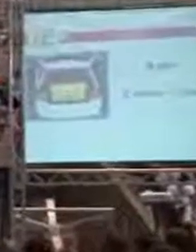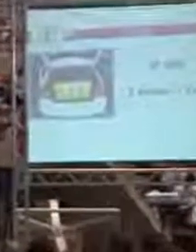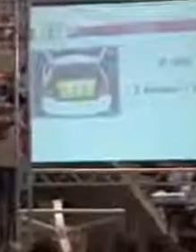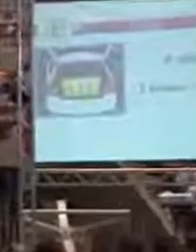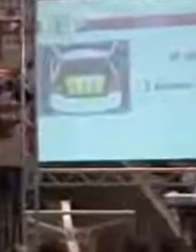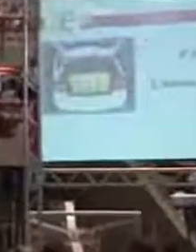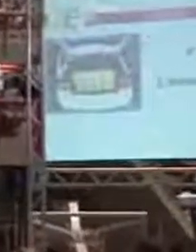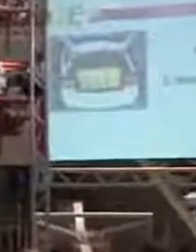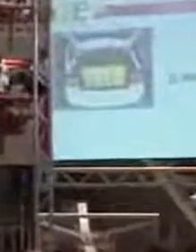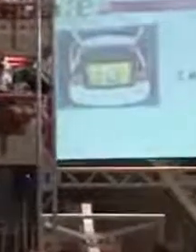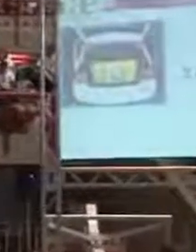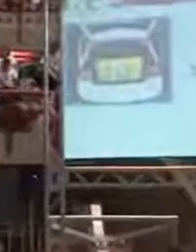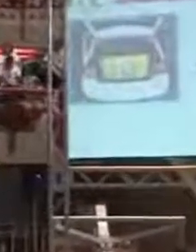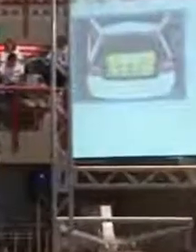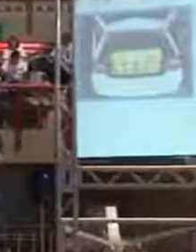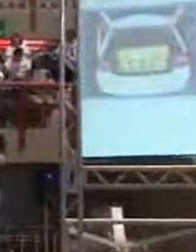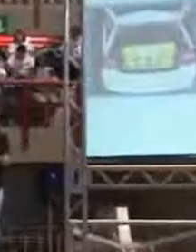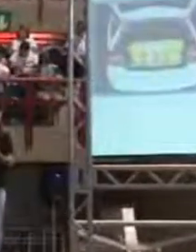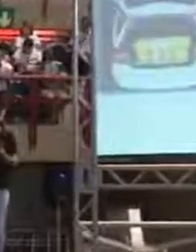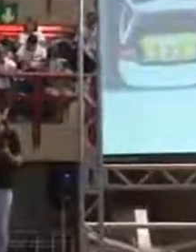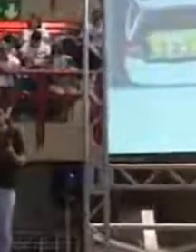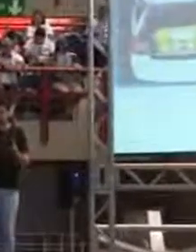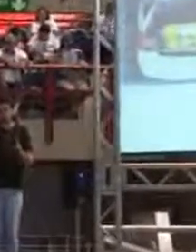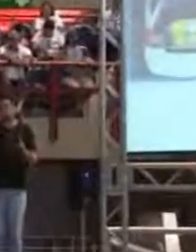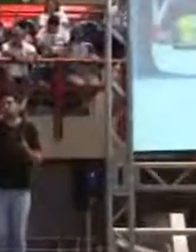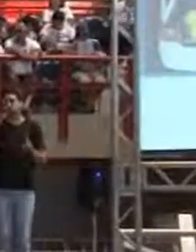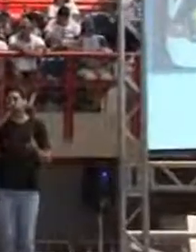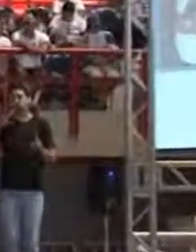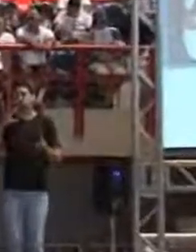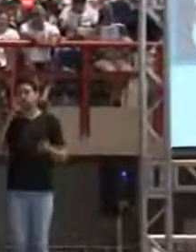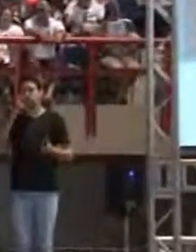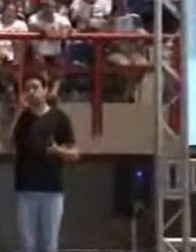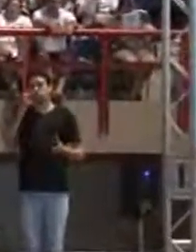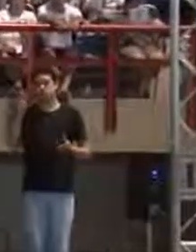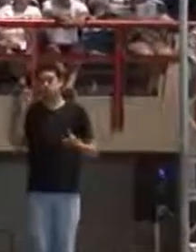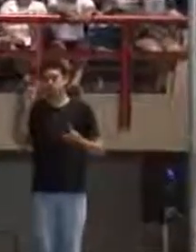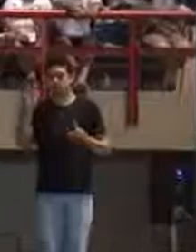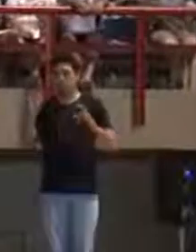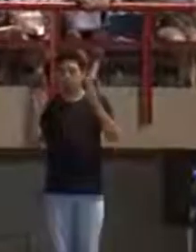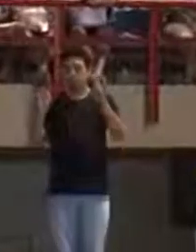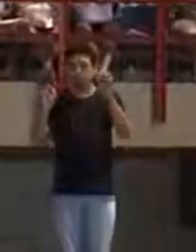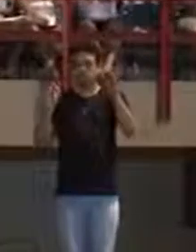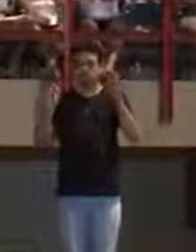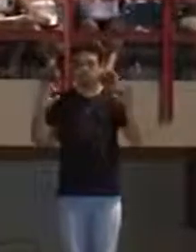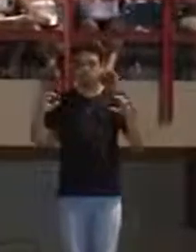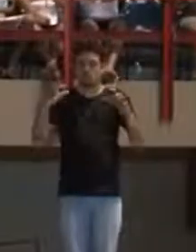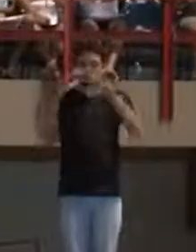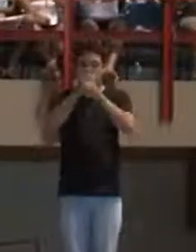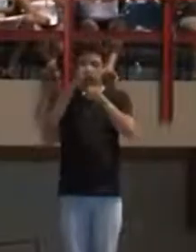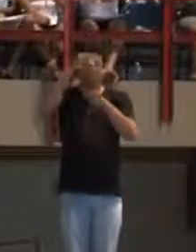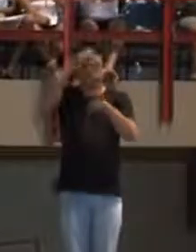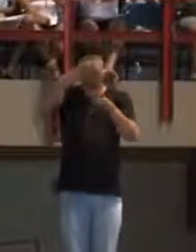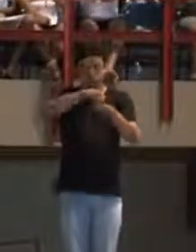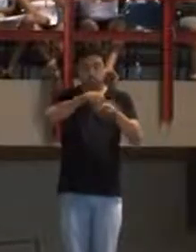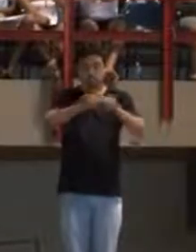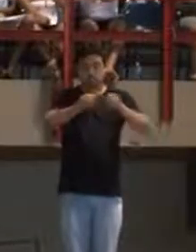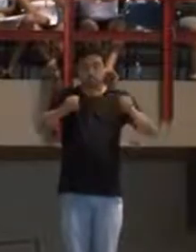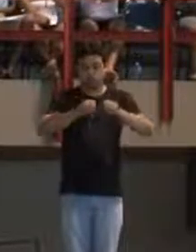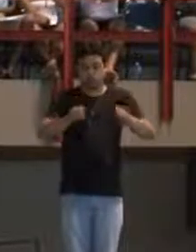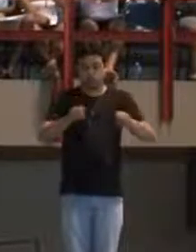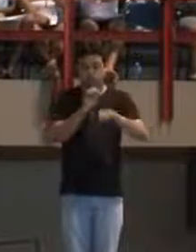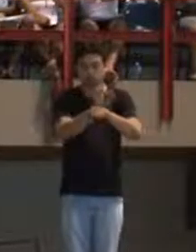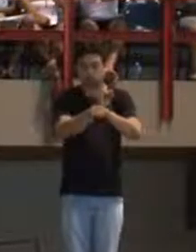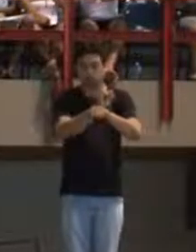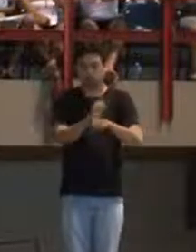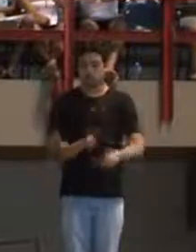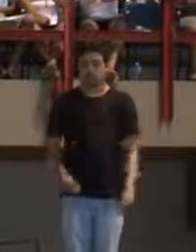de metano mais etano, por volta de 50% de cada um, tá? 50% de metano,